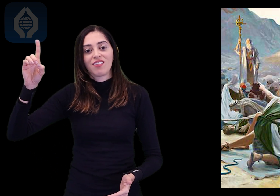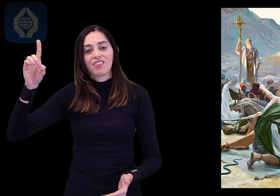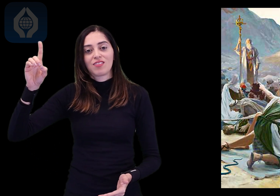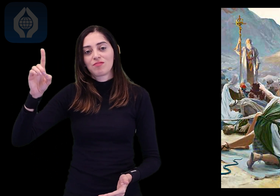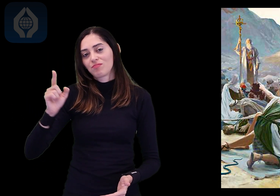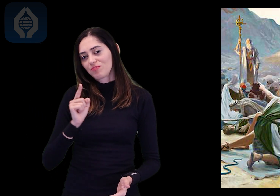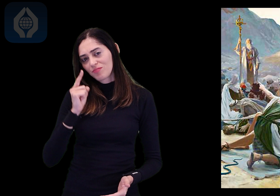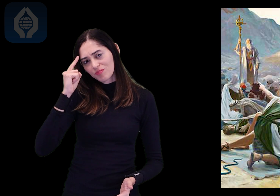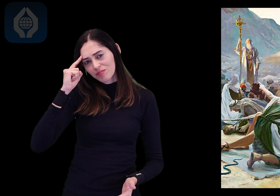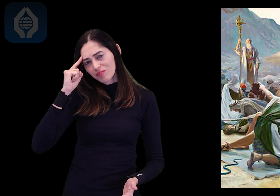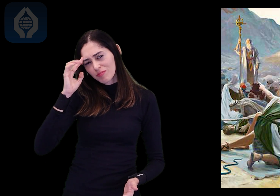nele.